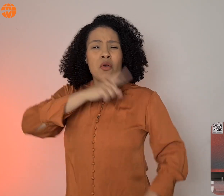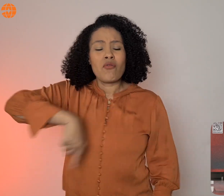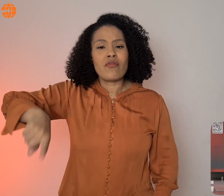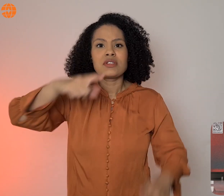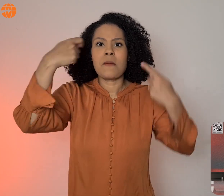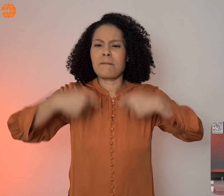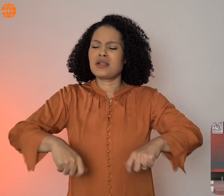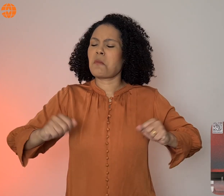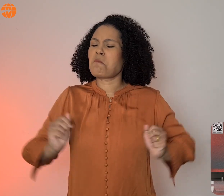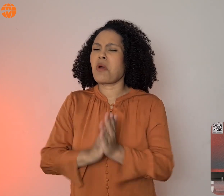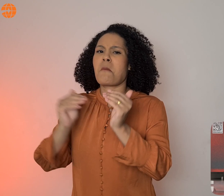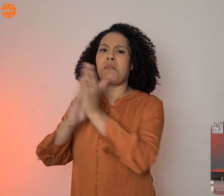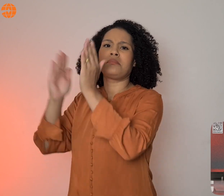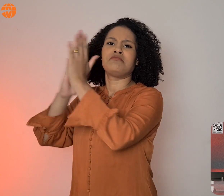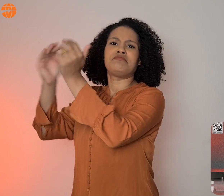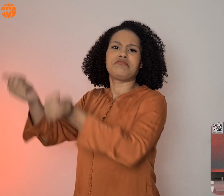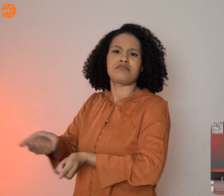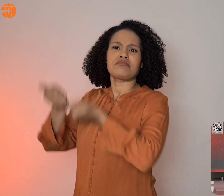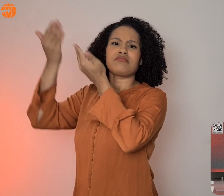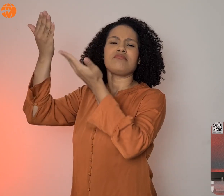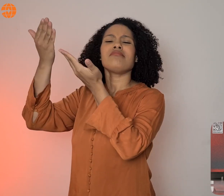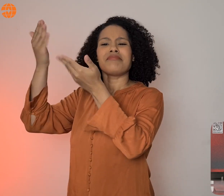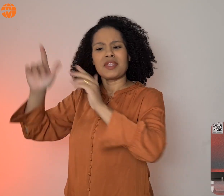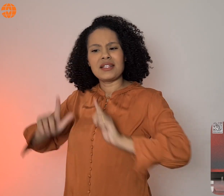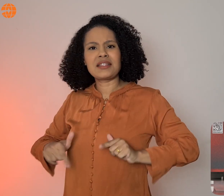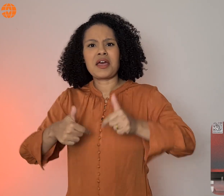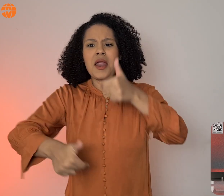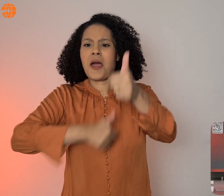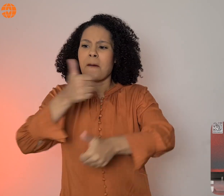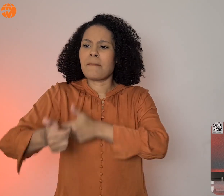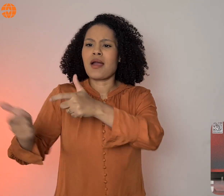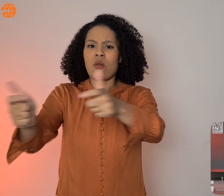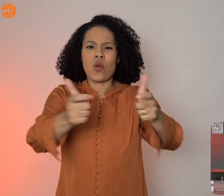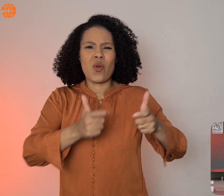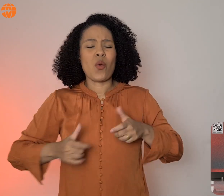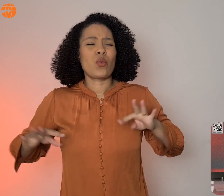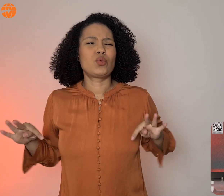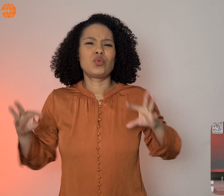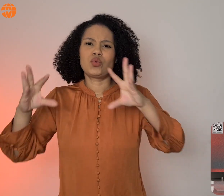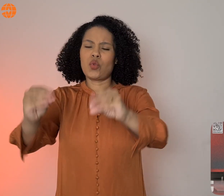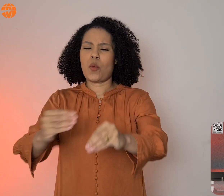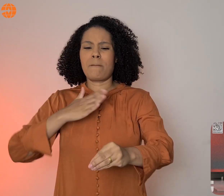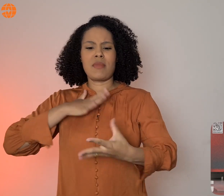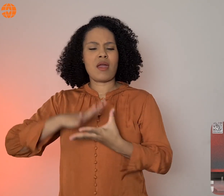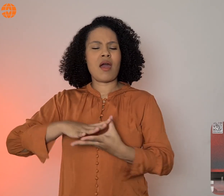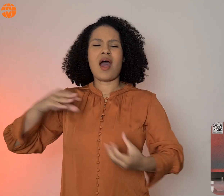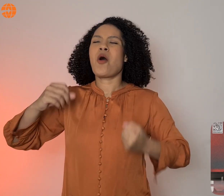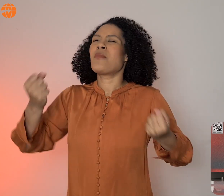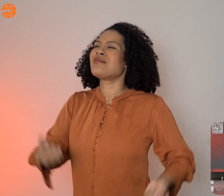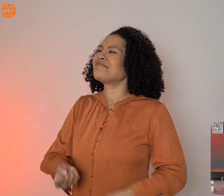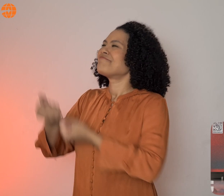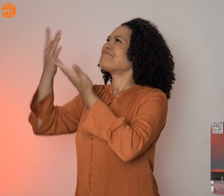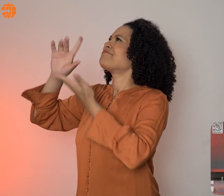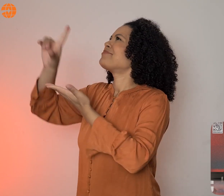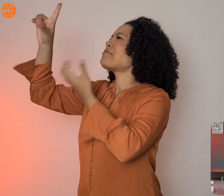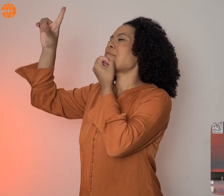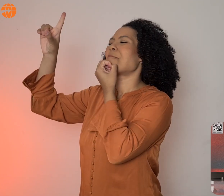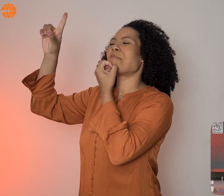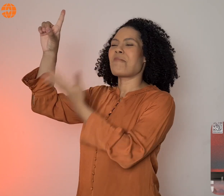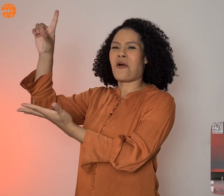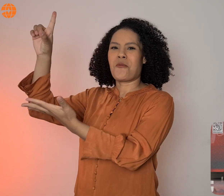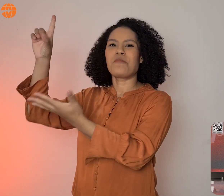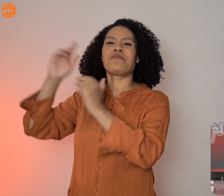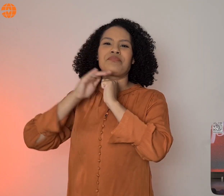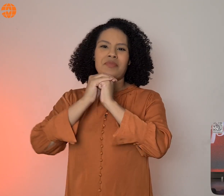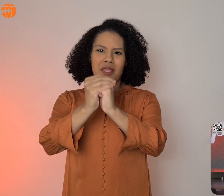o Senhor todas as suas obras e em todos os lugares do seu domínio. Bendiga o Senhor, ó minha alma.